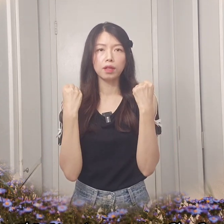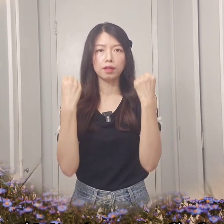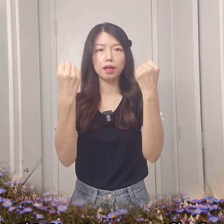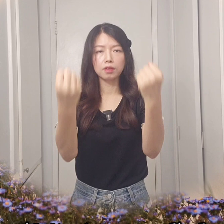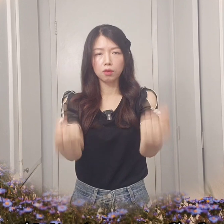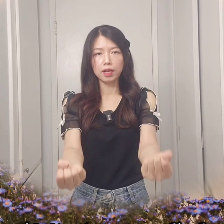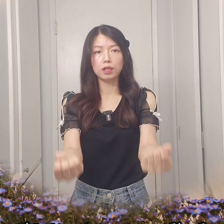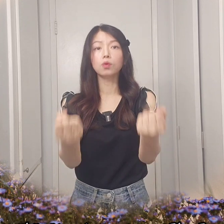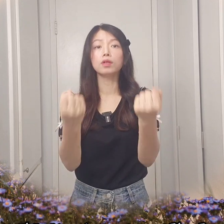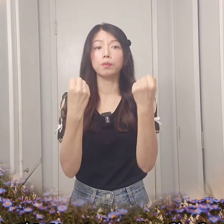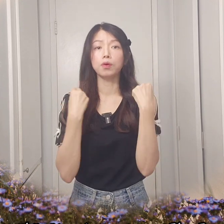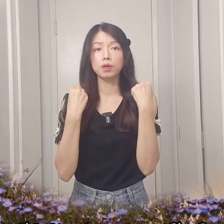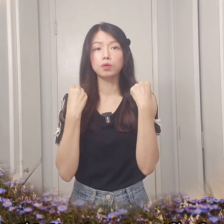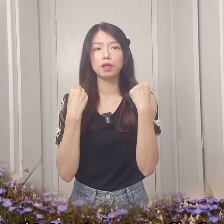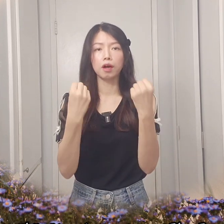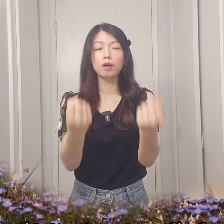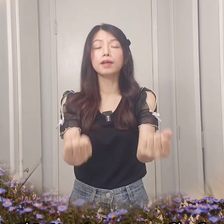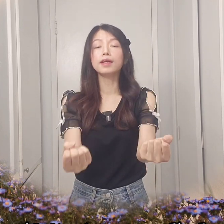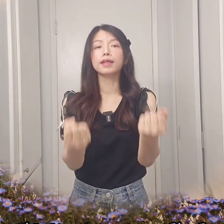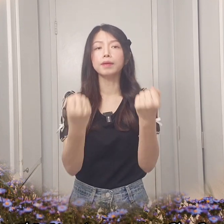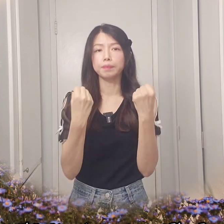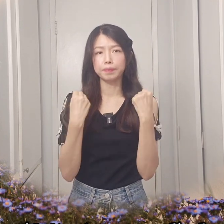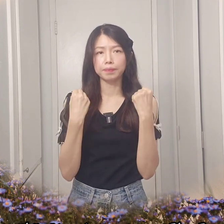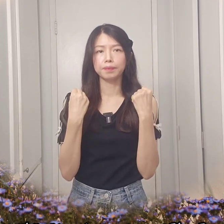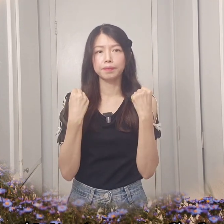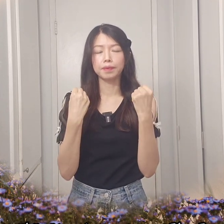하셔도 되는데 저는 양손을 다 표현해줬어요.